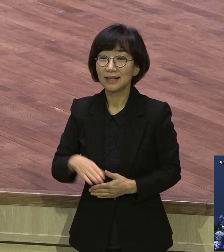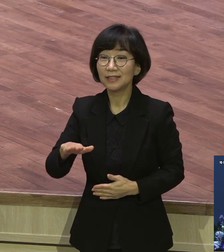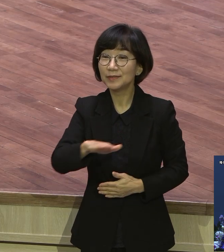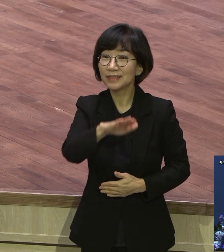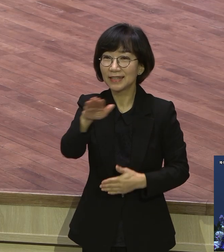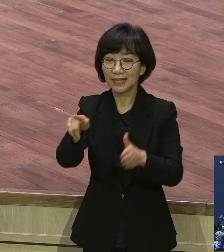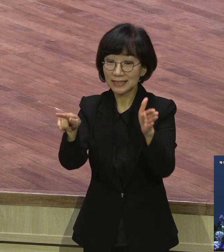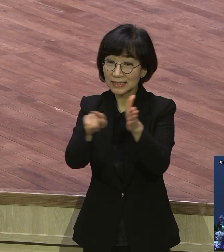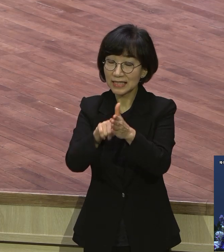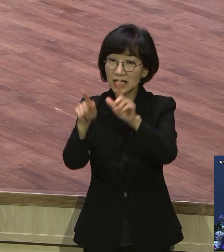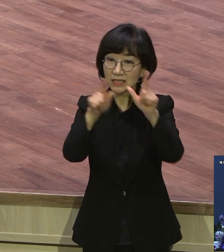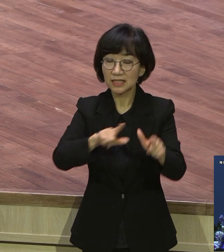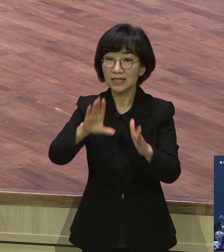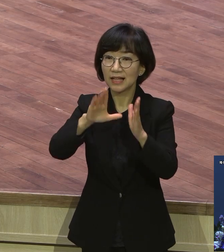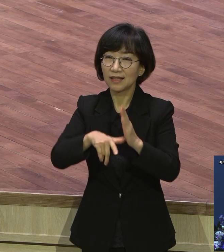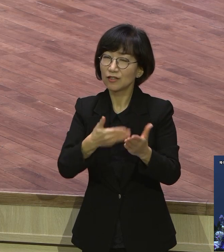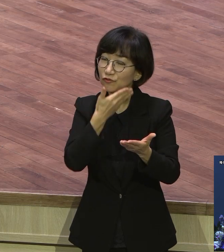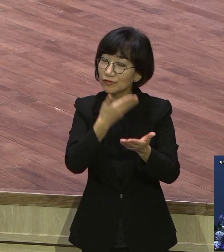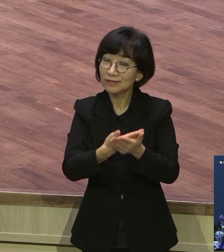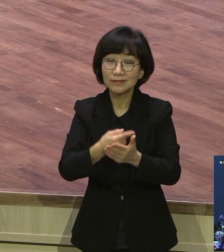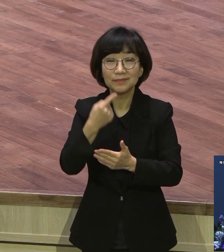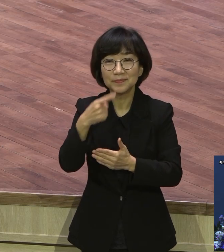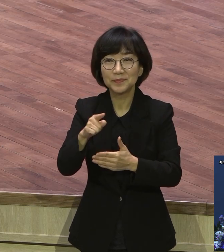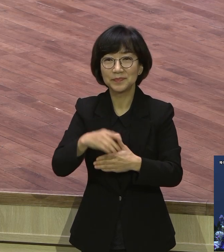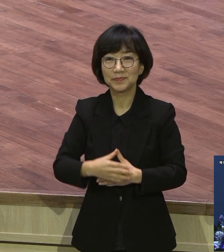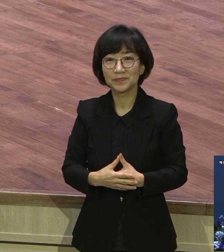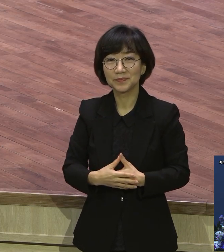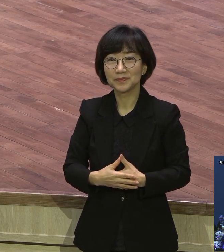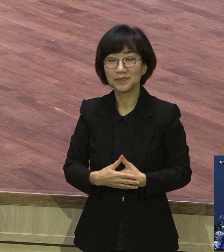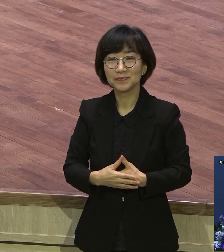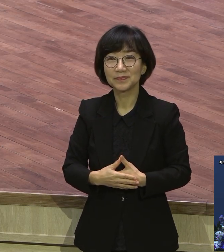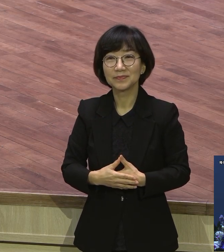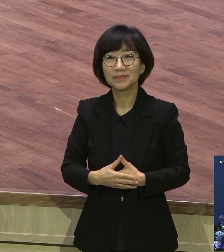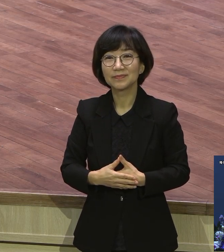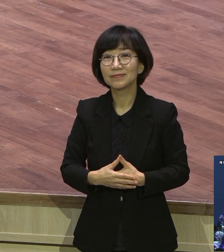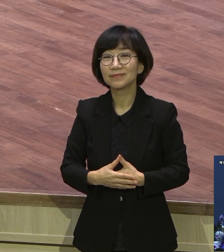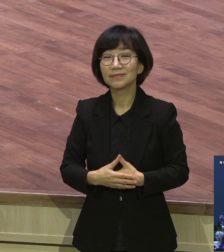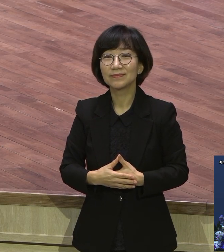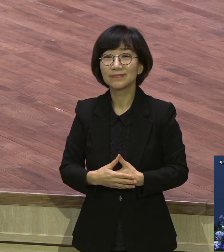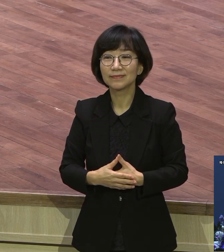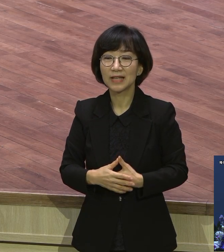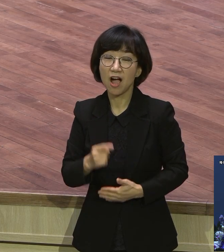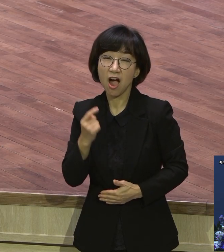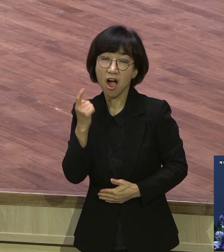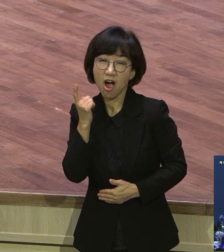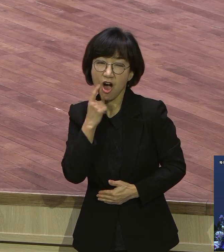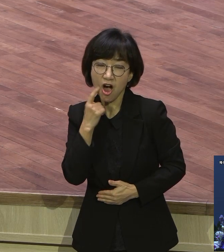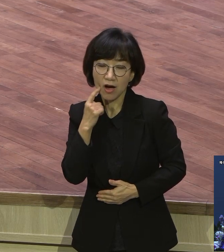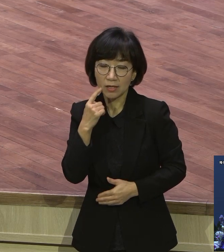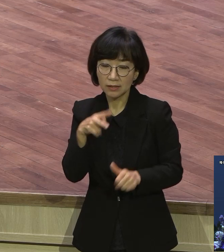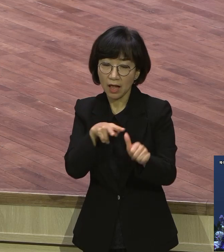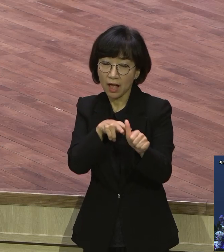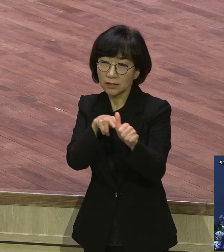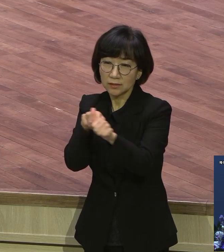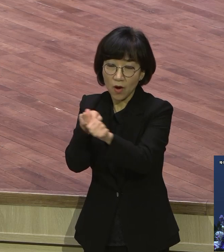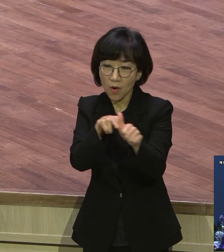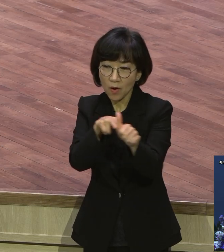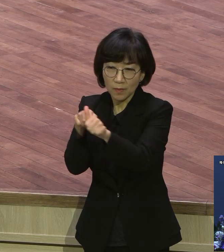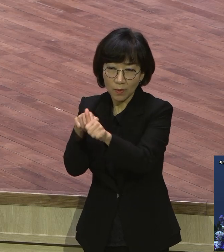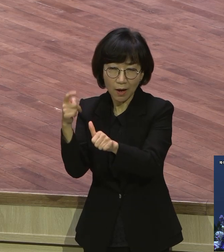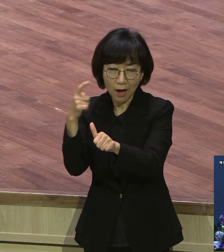정말 중요한 것이 이렇게 거짓된 정보에 현혹돼서는 안